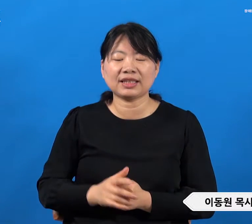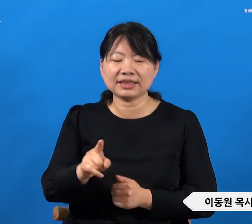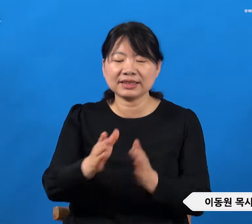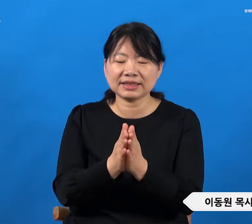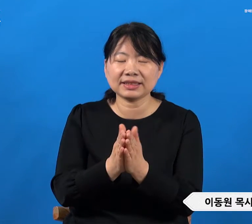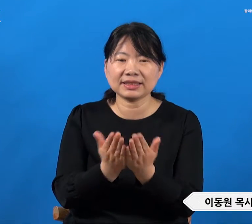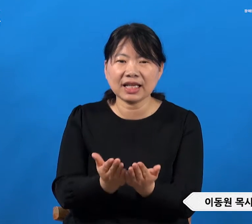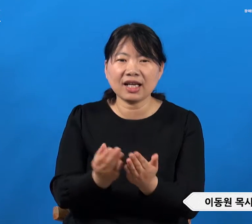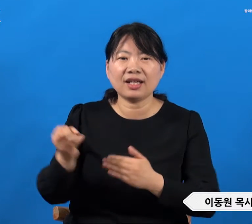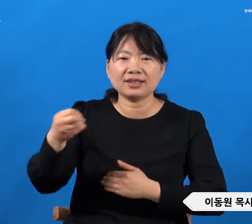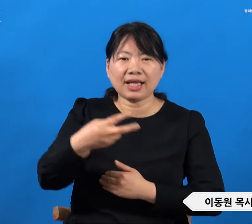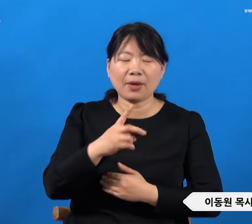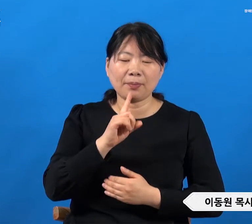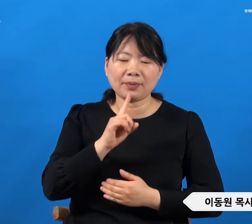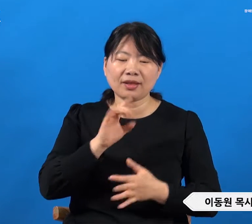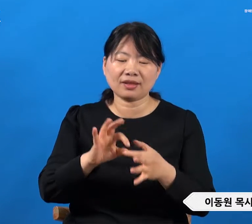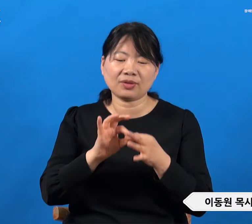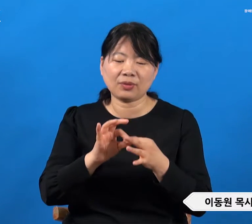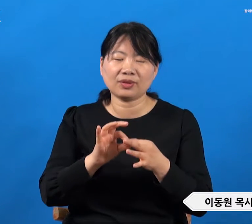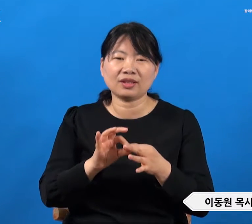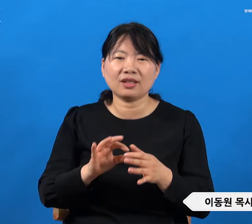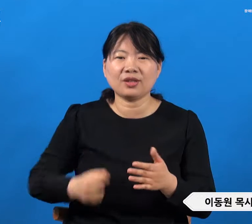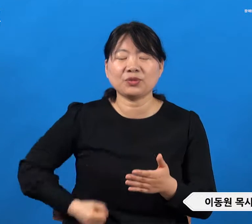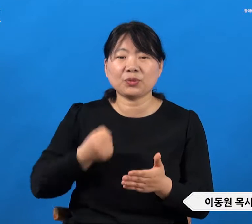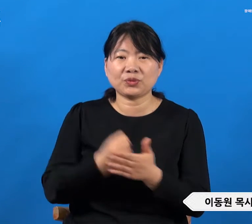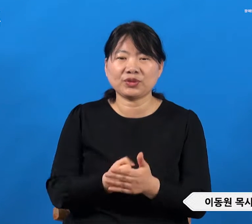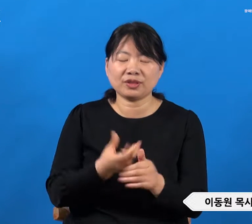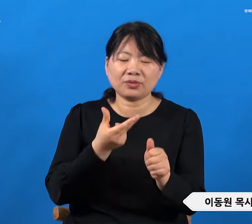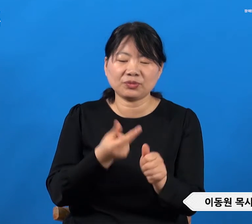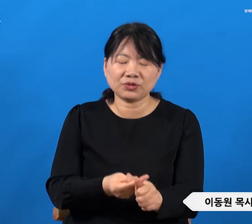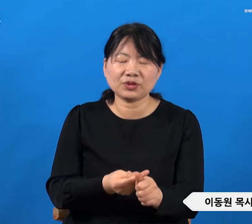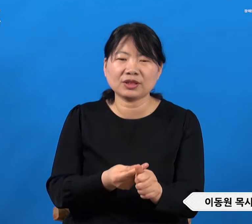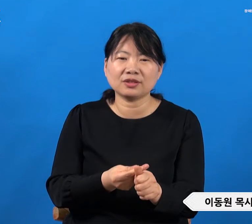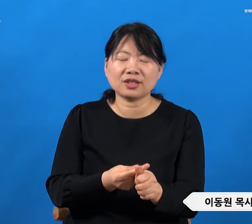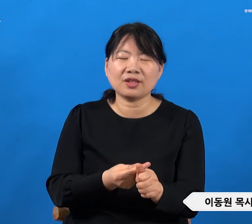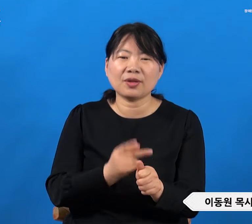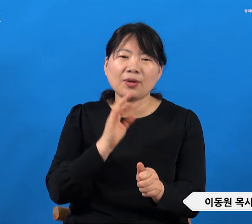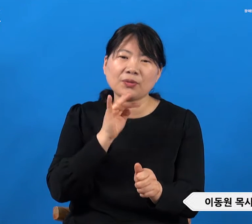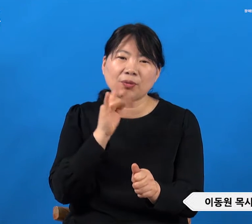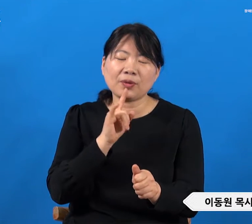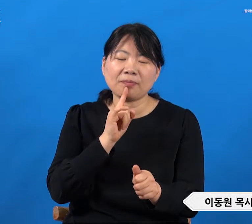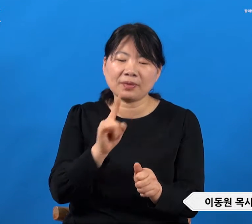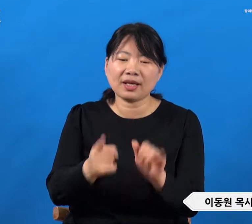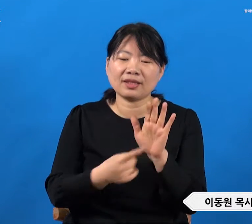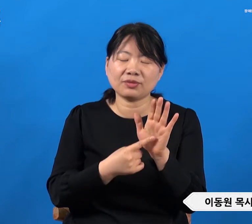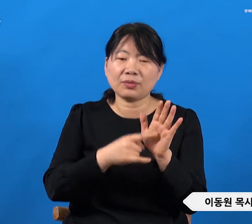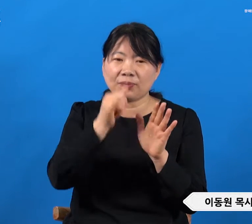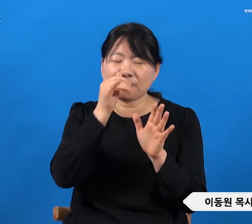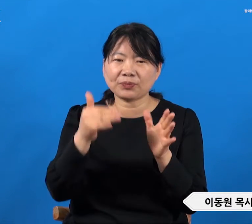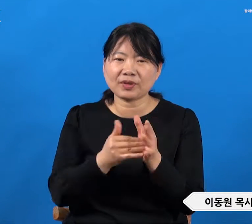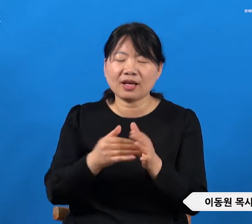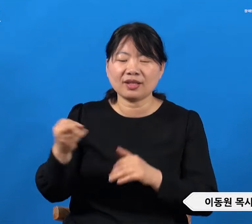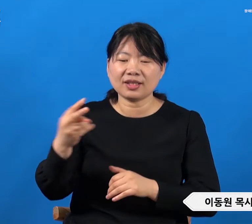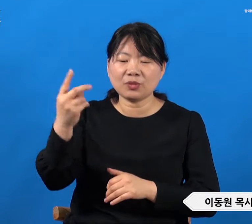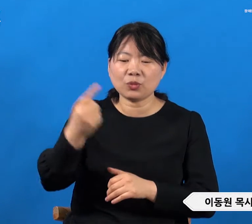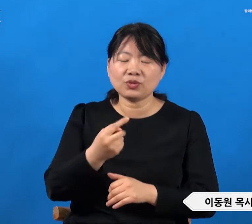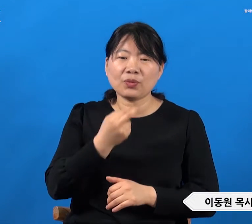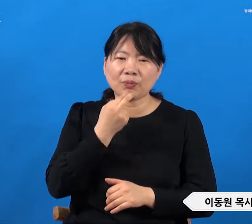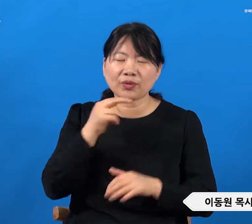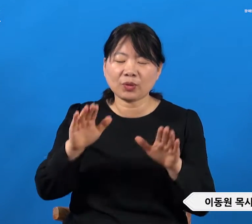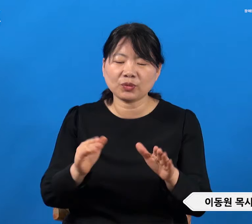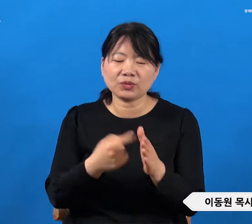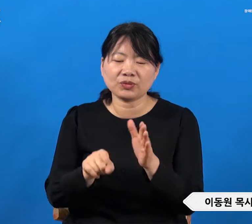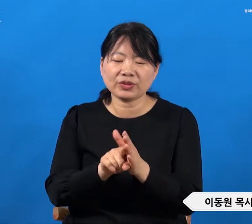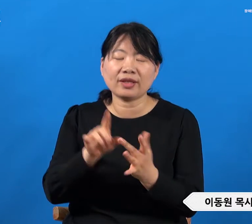그는 이 책에서 다시라는 말, 이것은 용기를 부르는 주문이다, 이런 표현을 사용합니다. 다시 오지